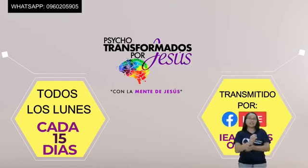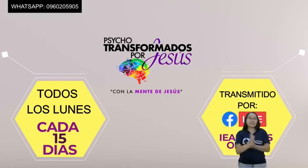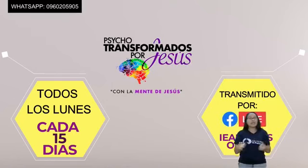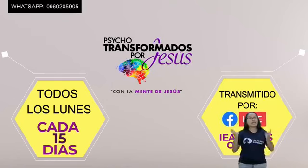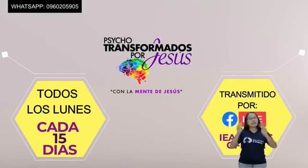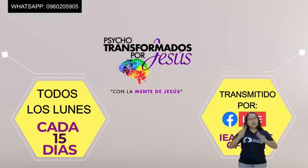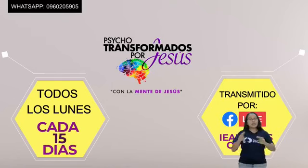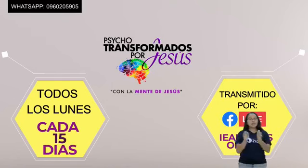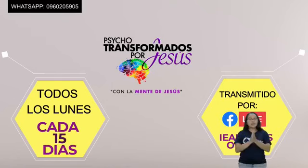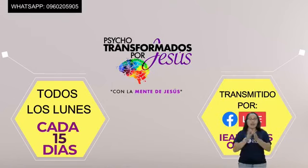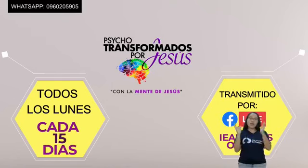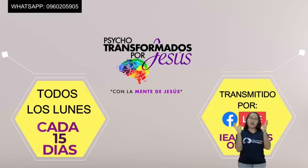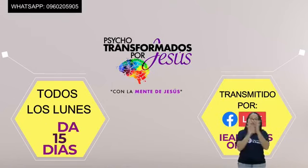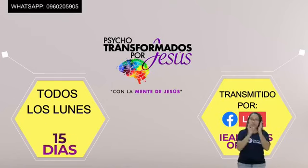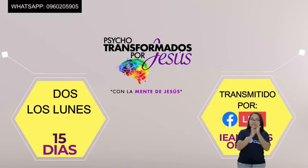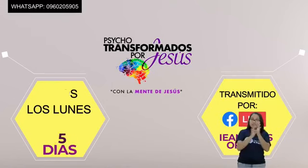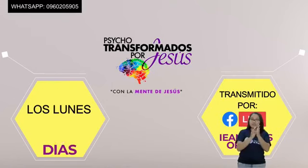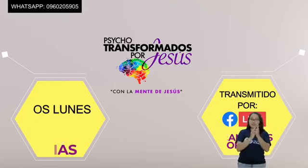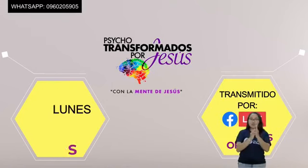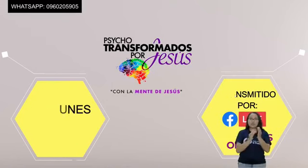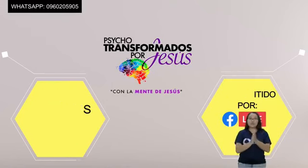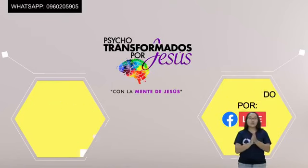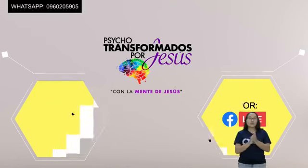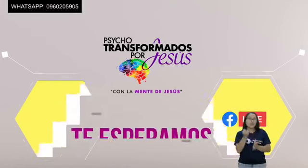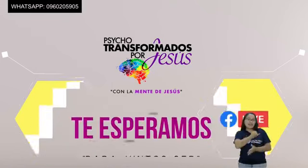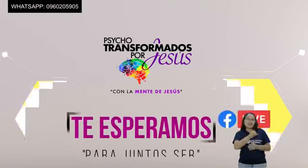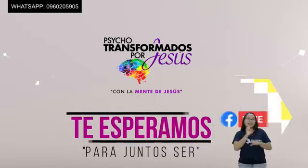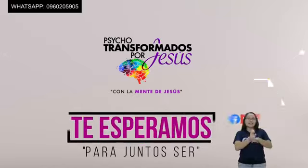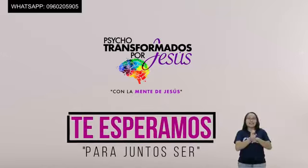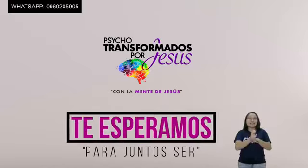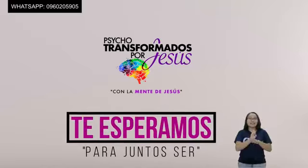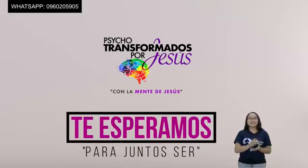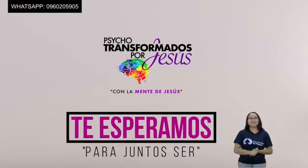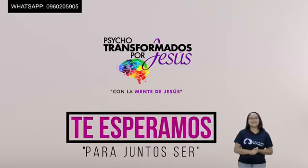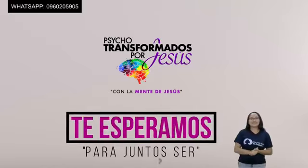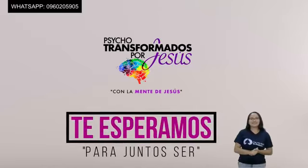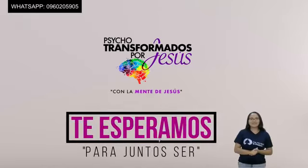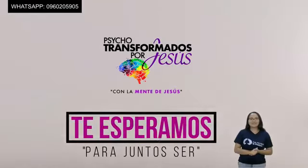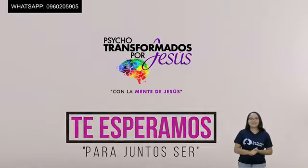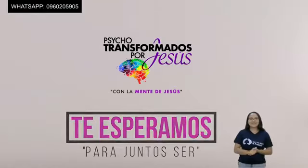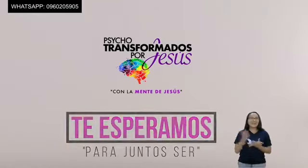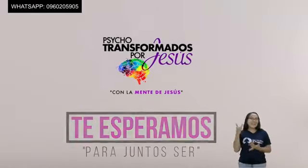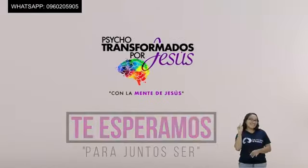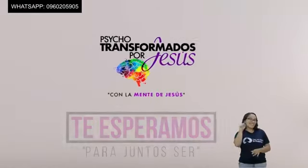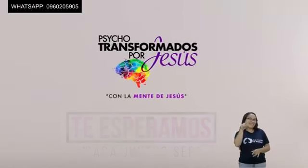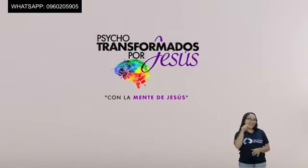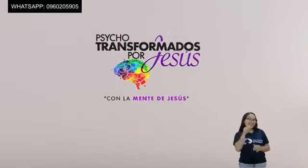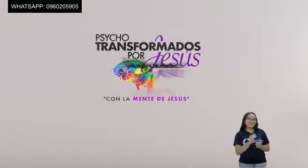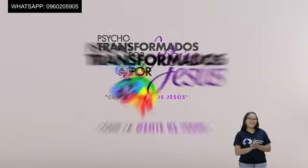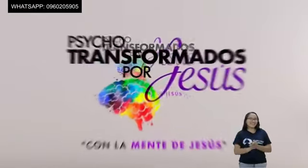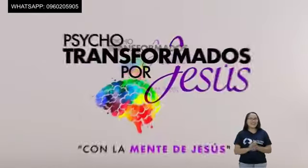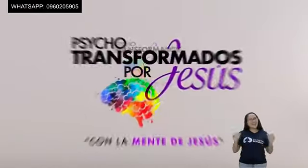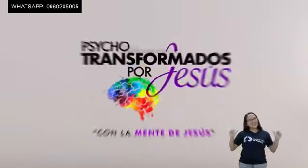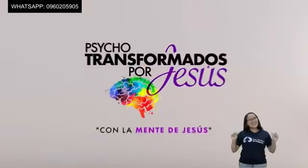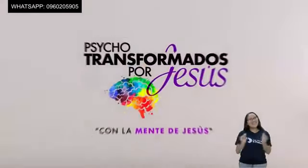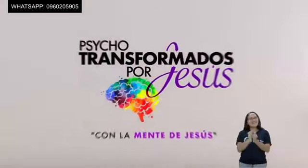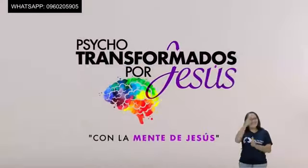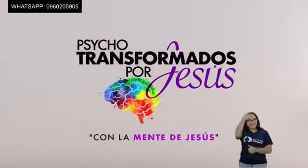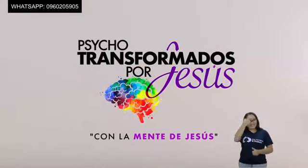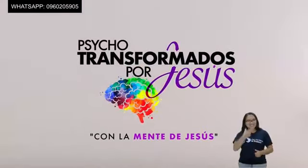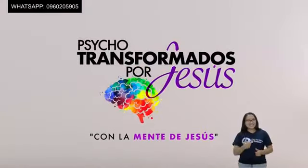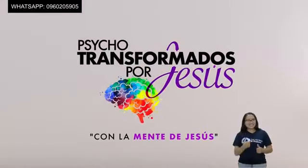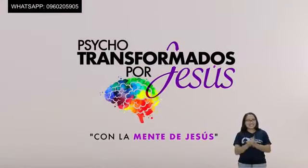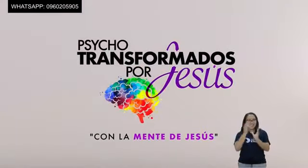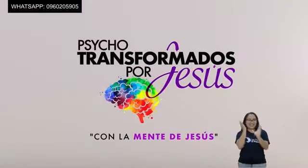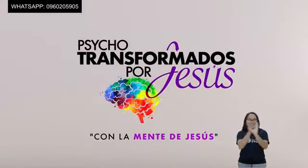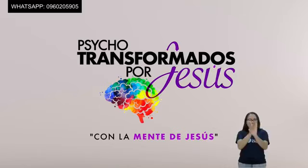la página de Facebook IAM Jesús Oficial. Te esperamos para juntos ser